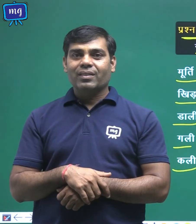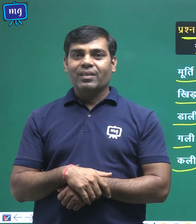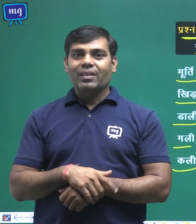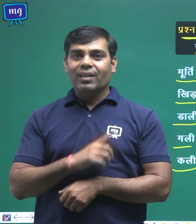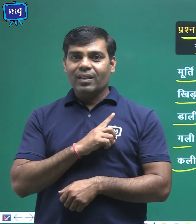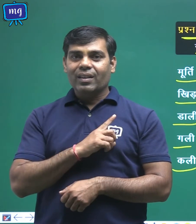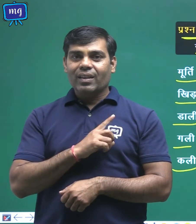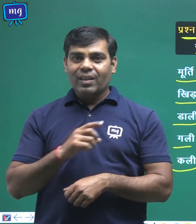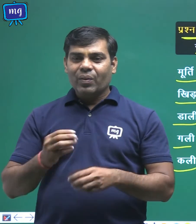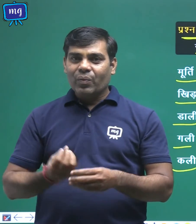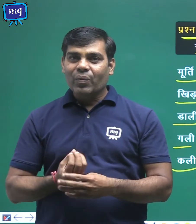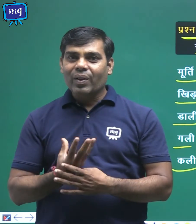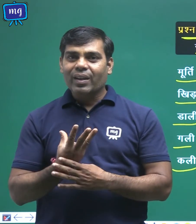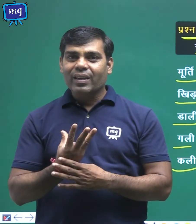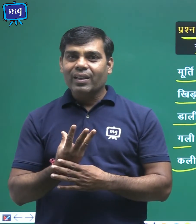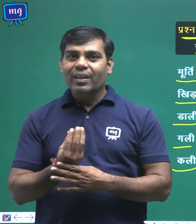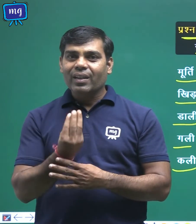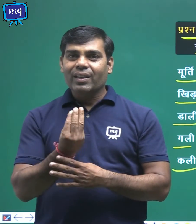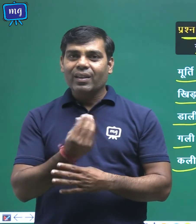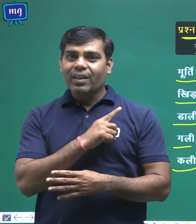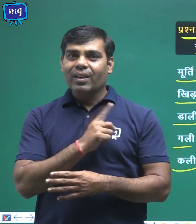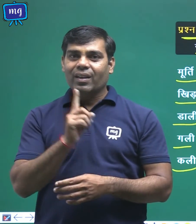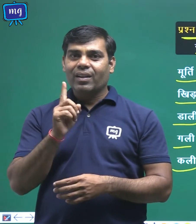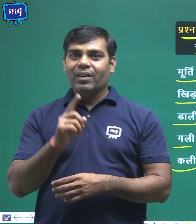कली, कली का